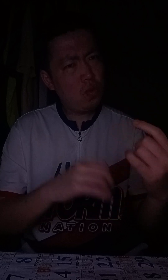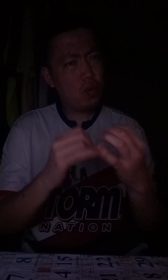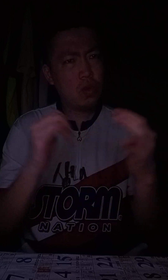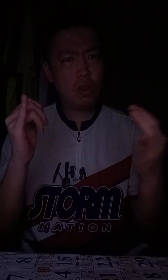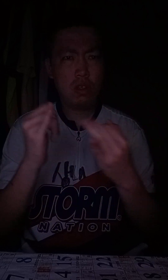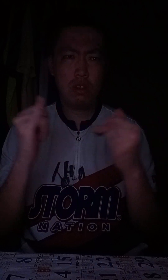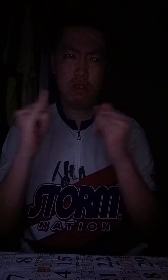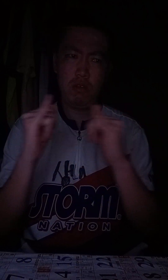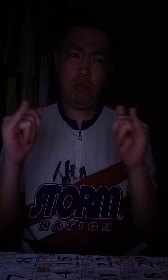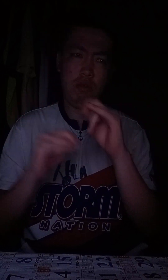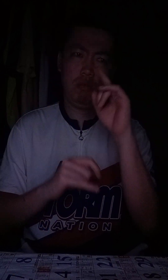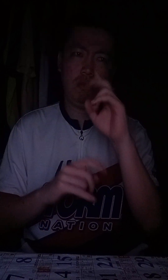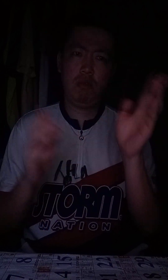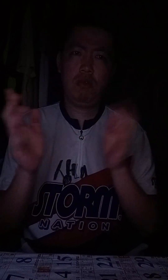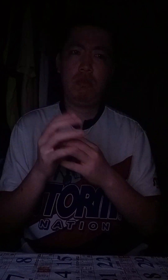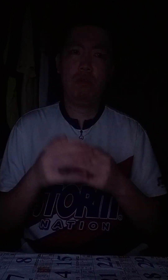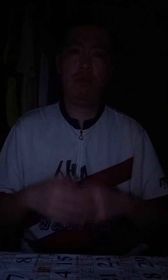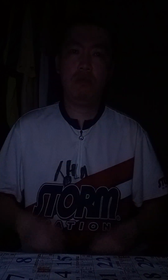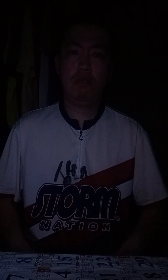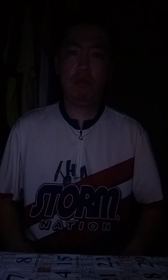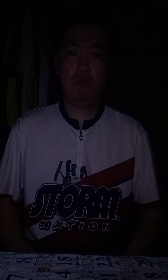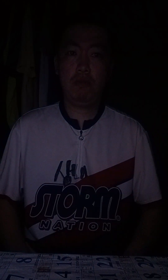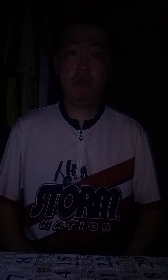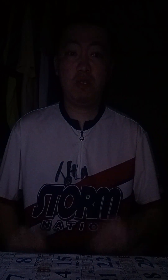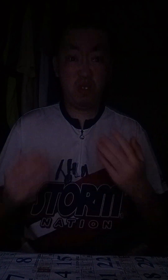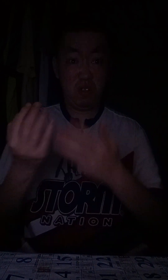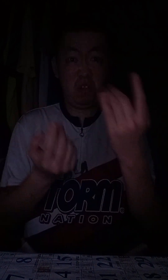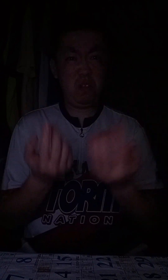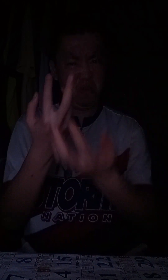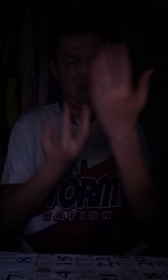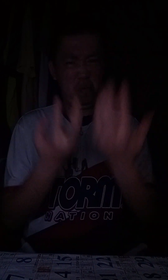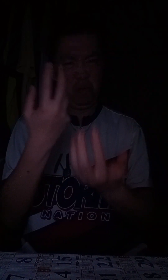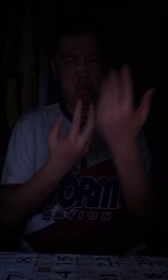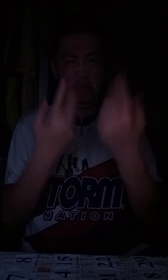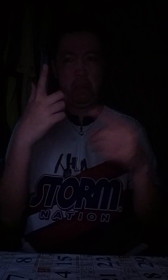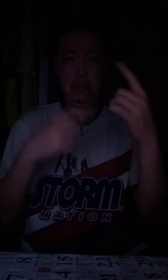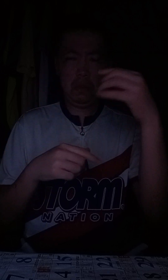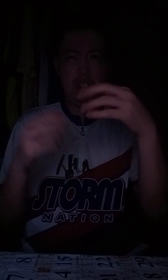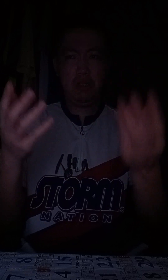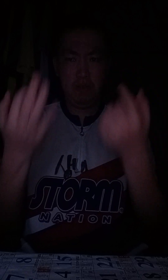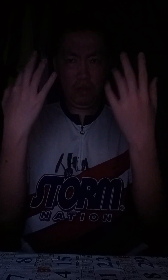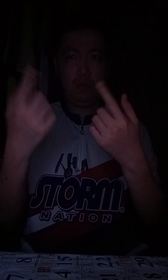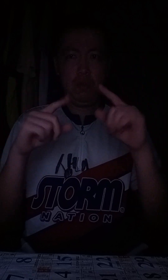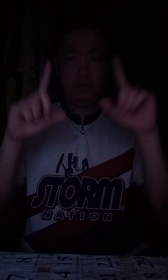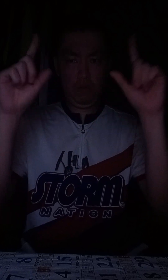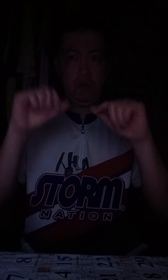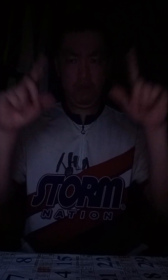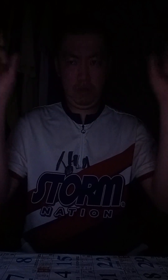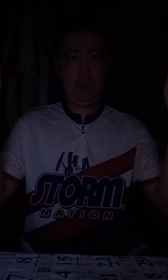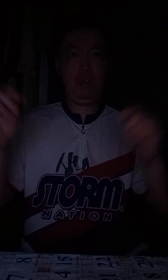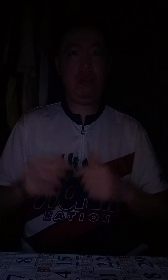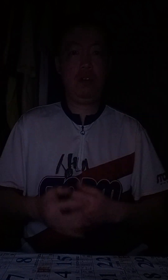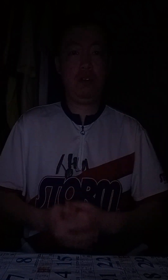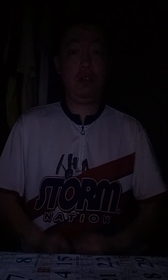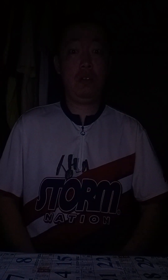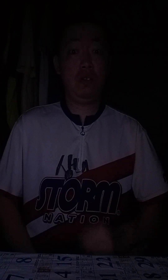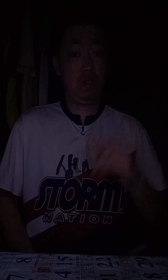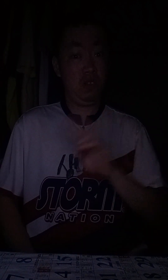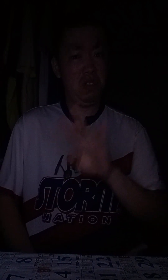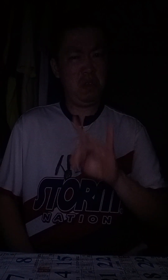된 상황이었습니다. 건물 밖으로 희뿌연 연기가 쉴 새 없이 뿜어져 나옵니다. 새벽 2시 20분쯤